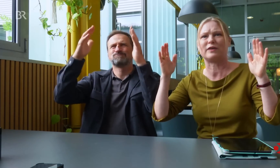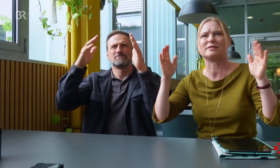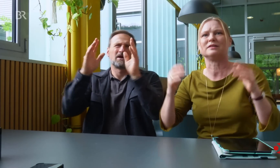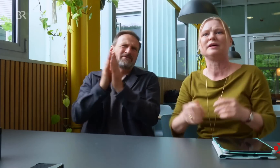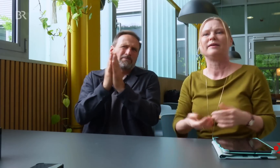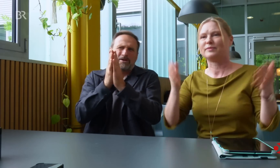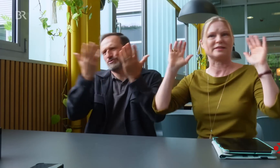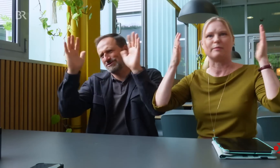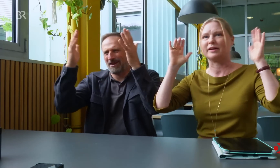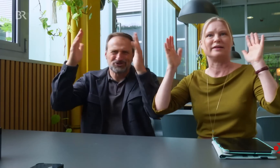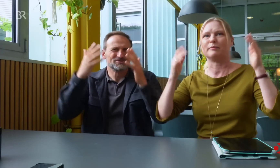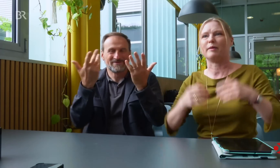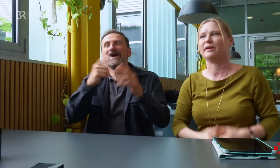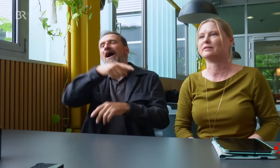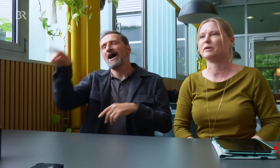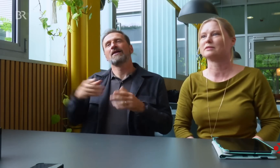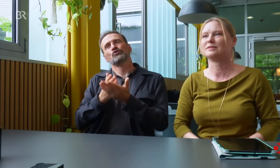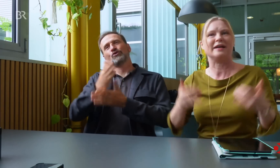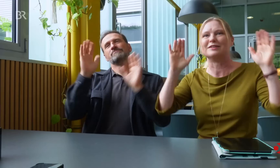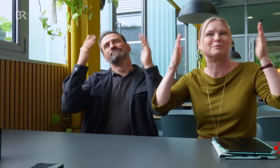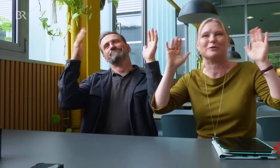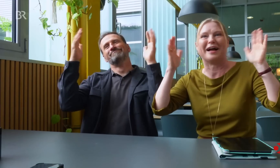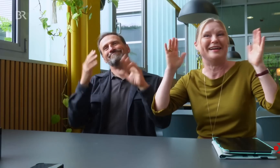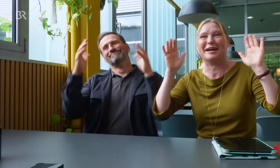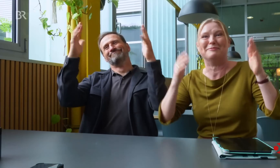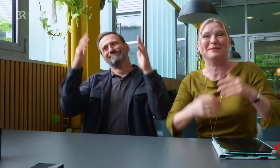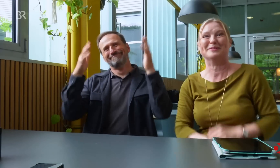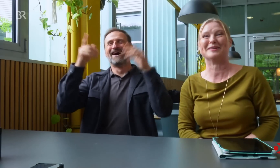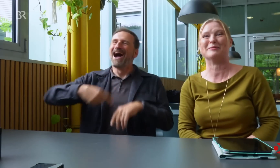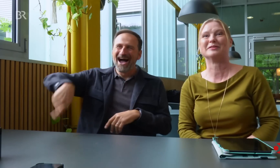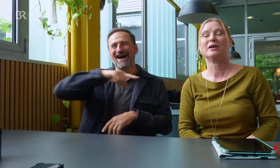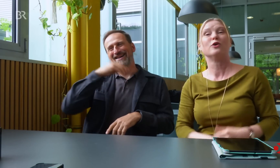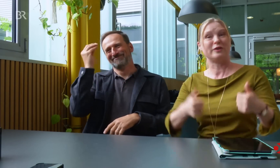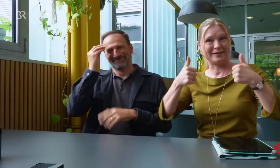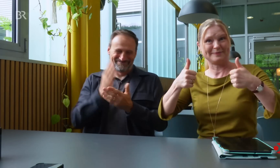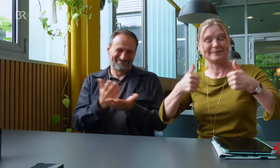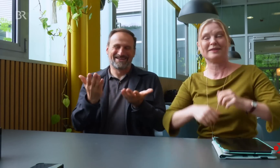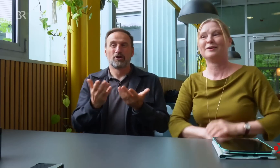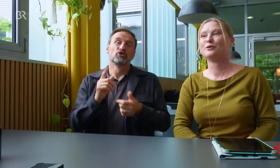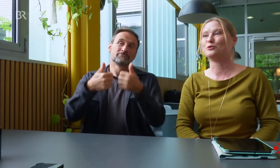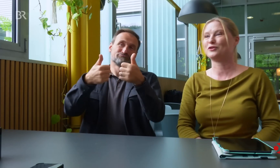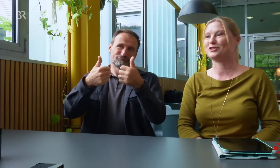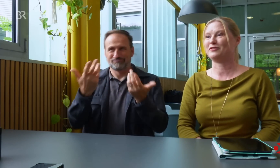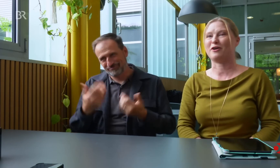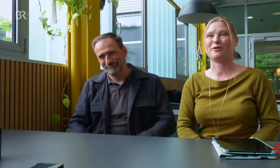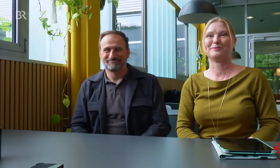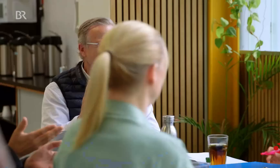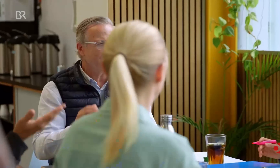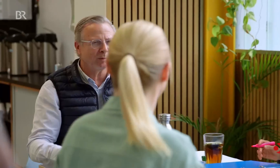quasi. Das haben halt alle dann permanent gemacht. Das Einzige, was bei uns allen hängen geblieben ist, glaube ich. Und halt, gut verstehen wir auch.